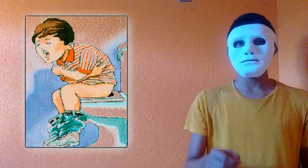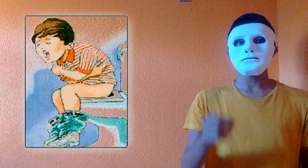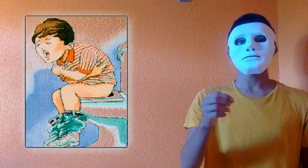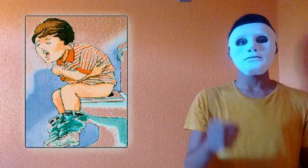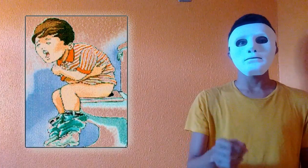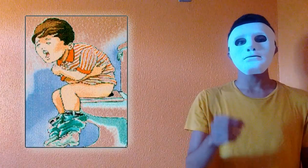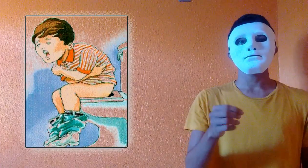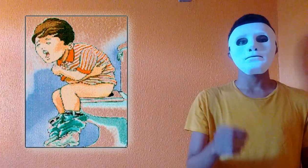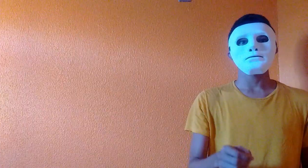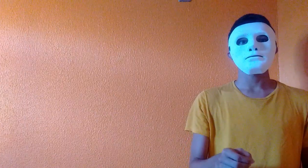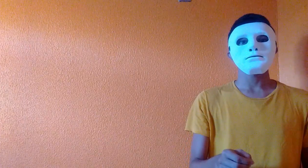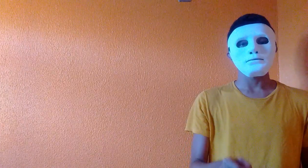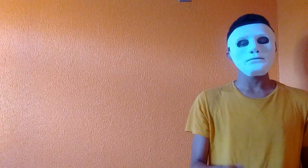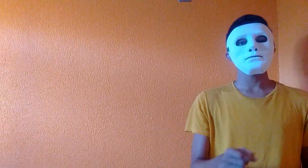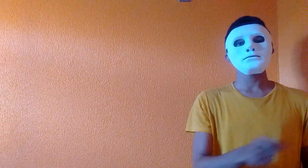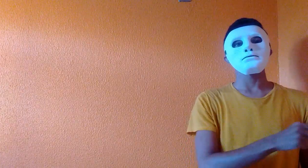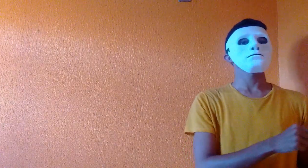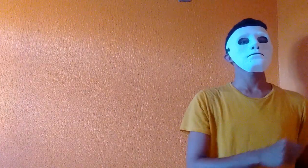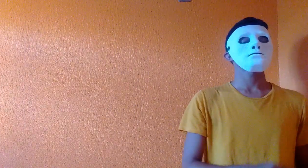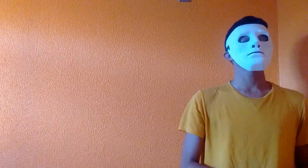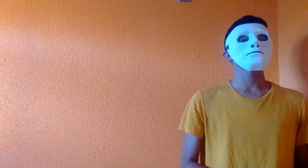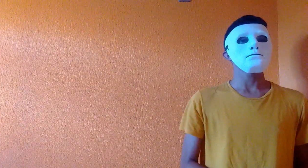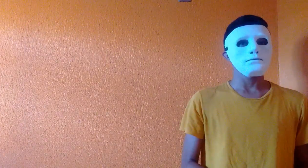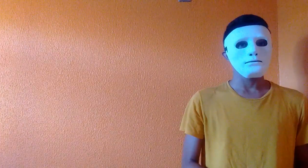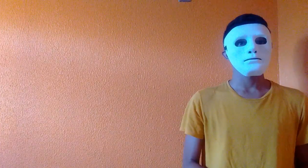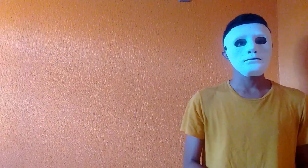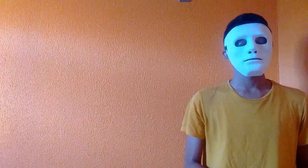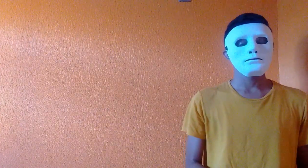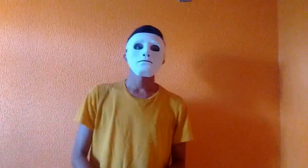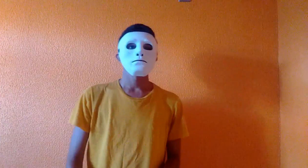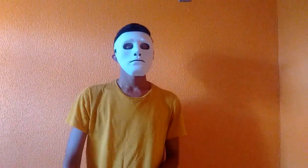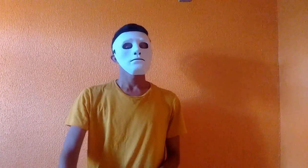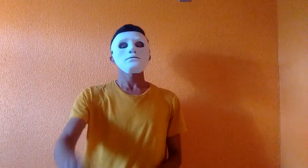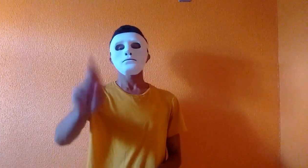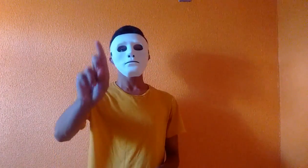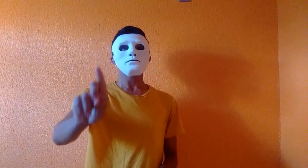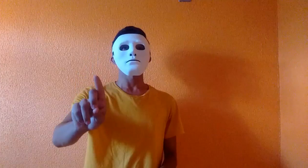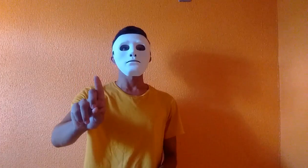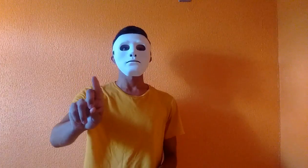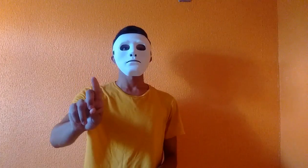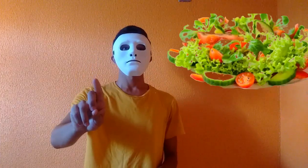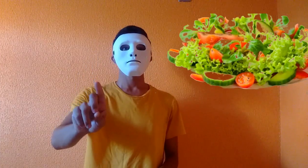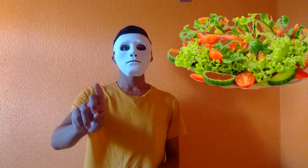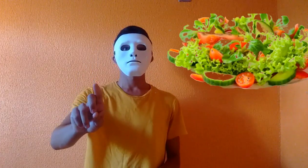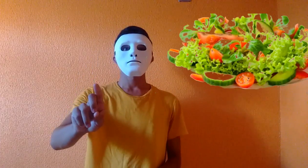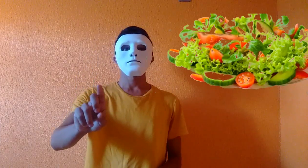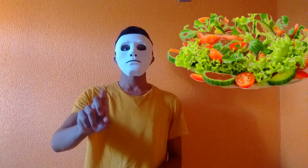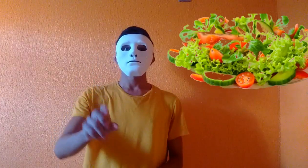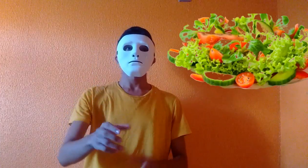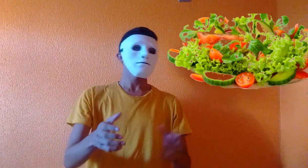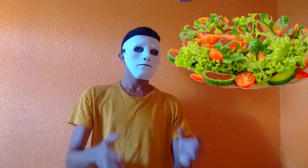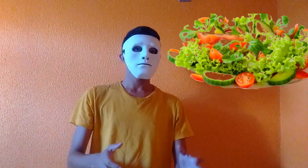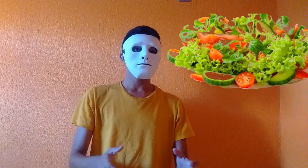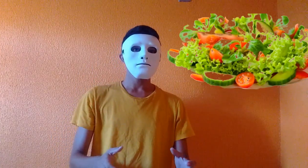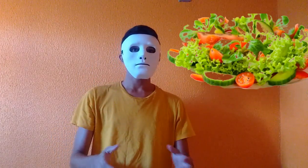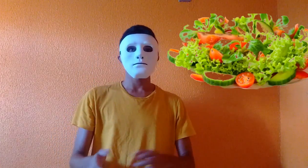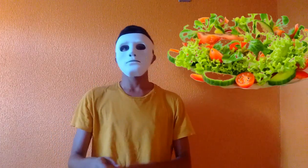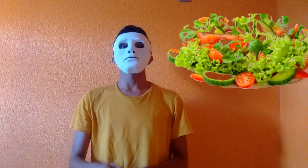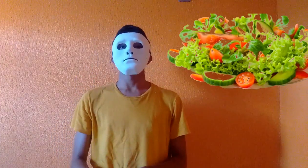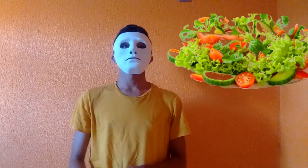e fortes cólicas abdominais. Saladas. Larvas e bactérias